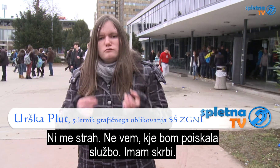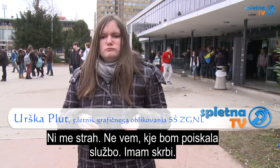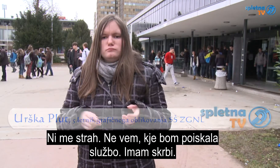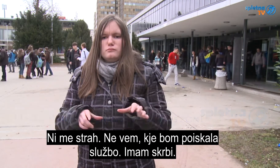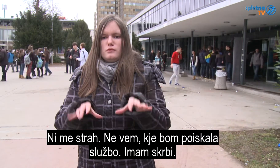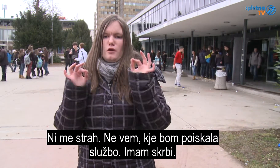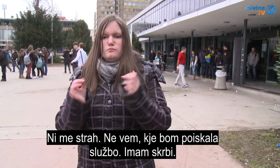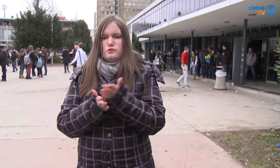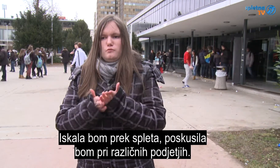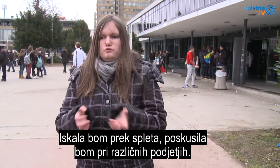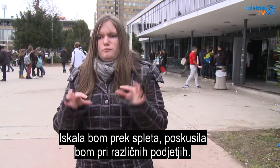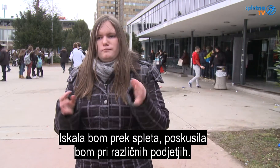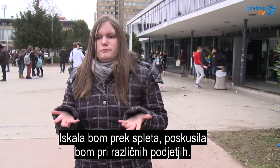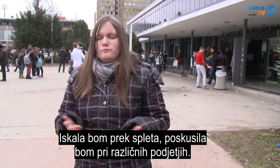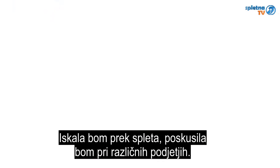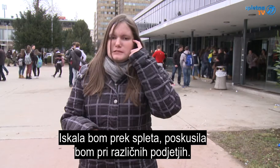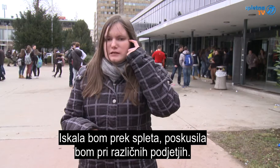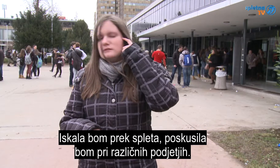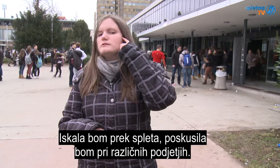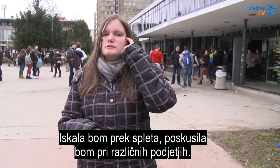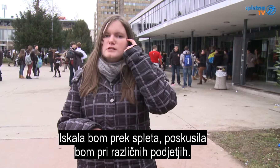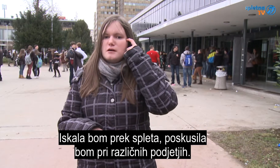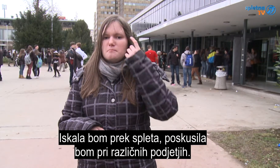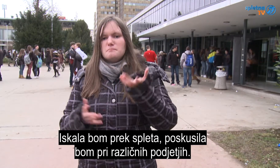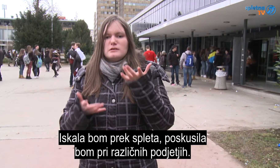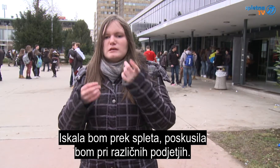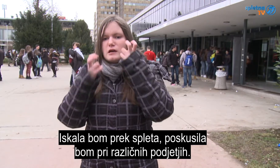ne ve, bo poiskala skrbi,